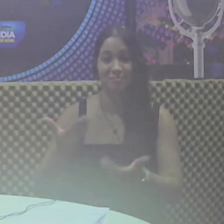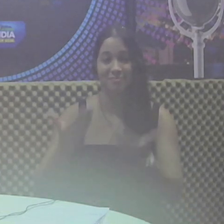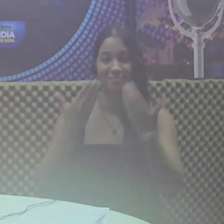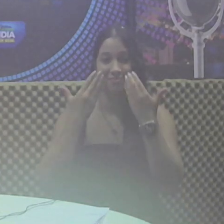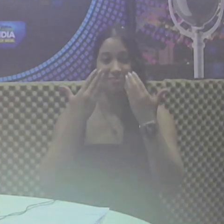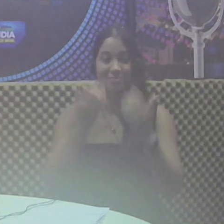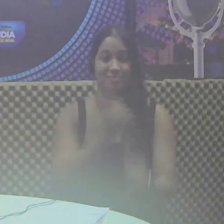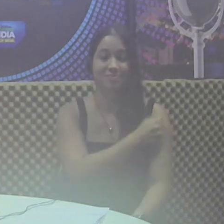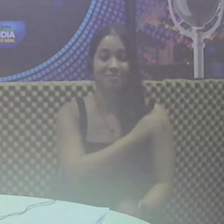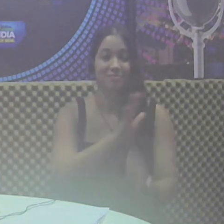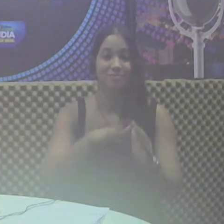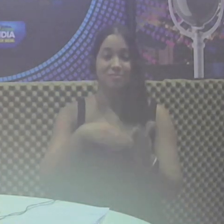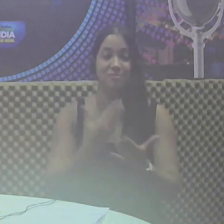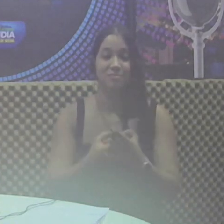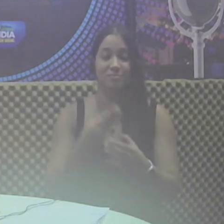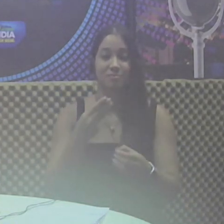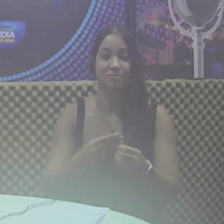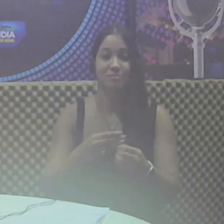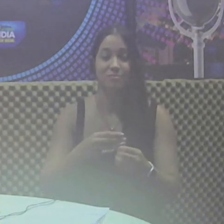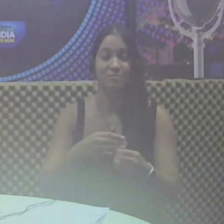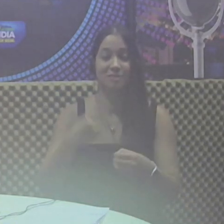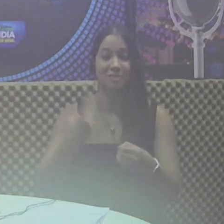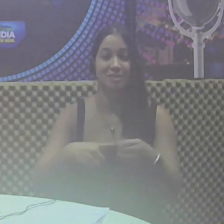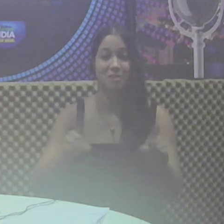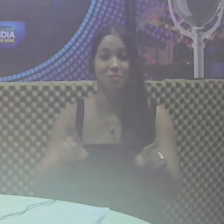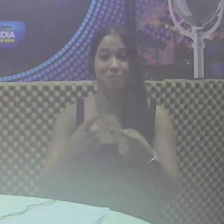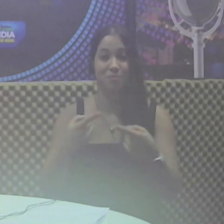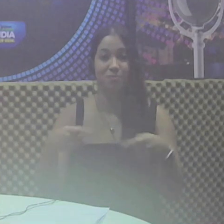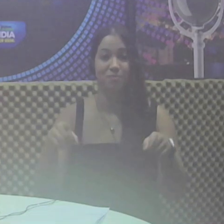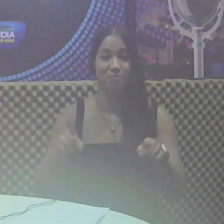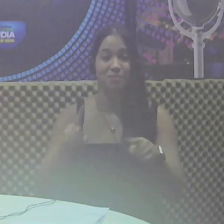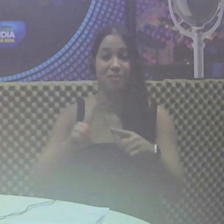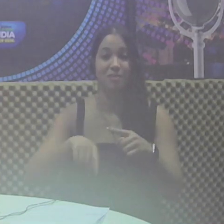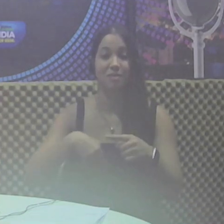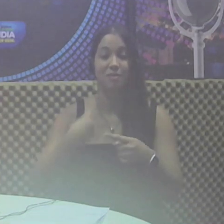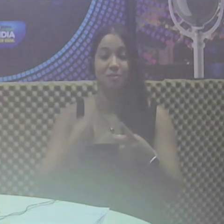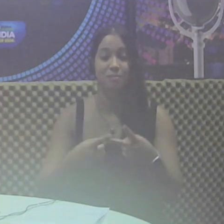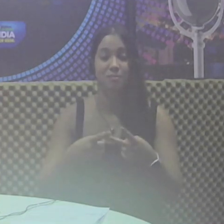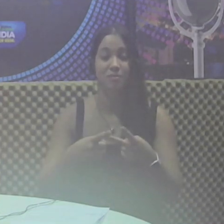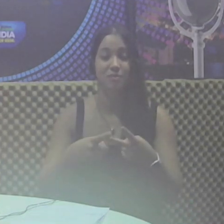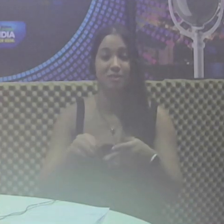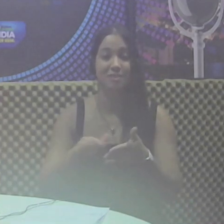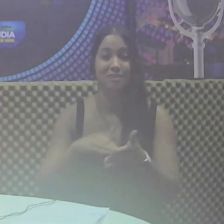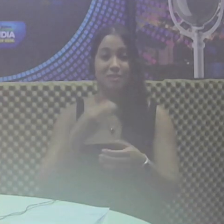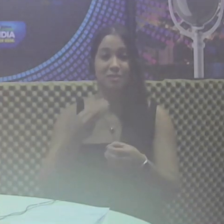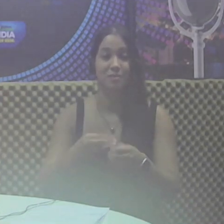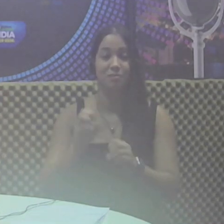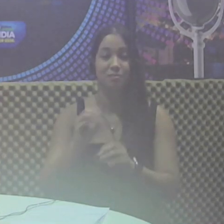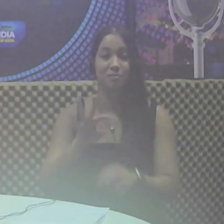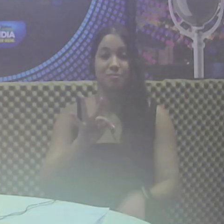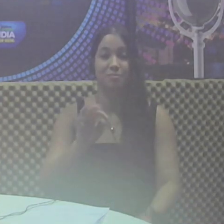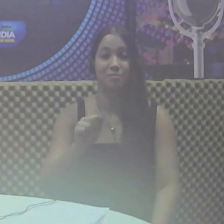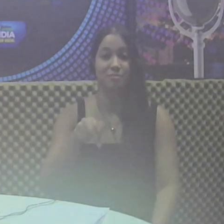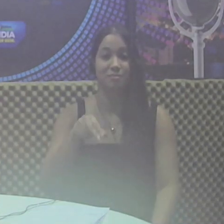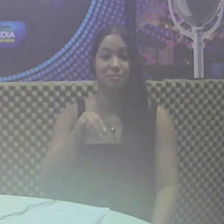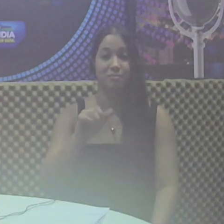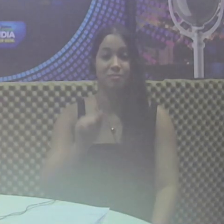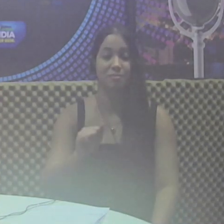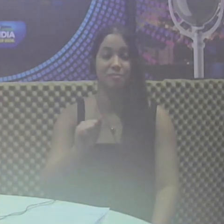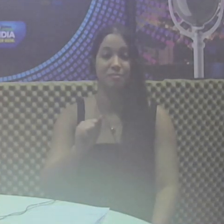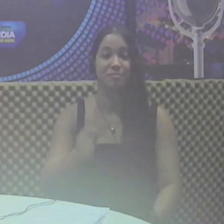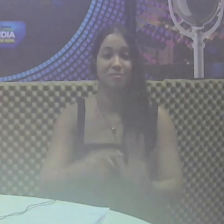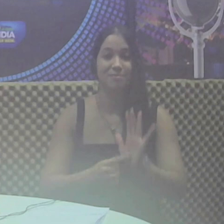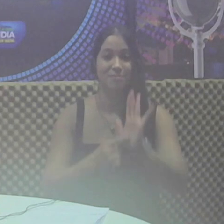dos alunos da Escola Municipal Cidade da Música. Na sequência, a secretária municipal de Educação, Tânia Toledo,